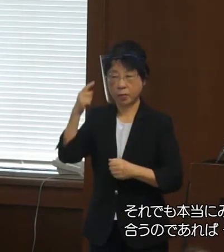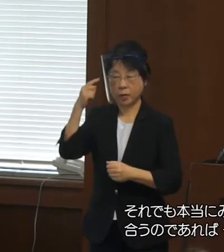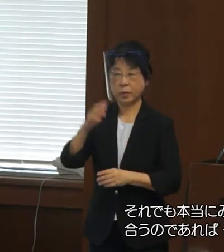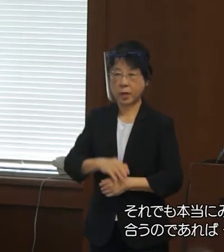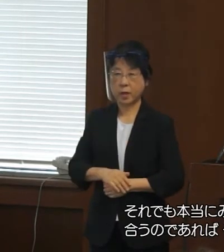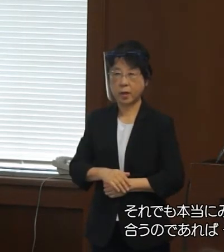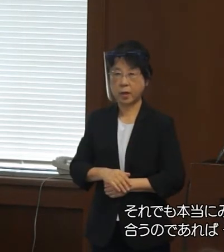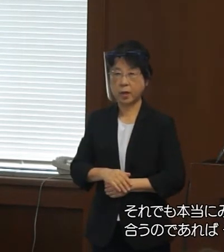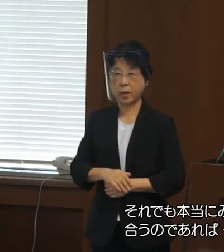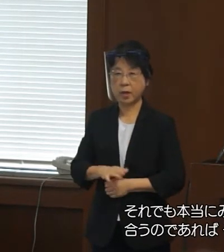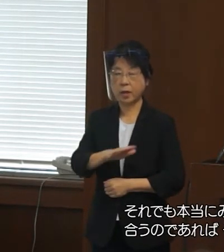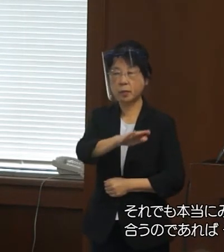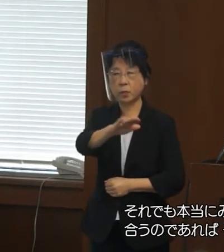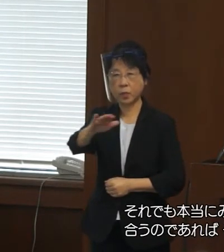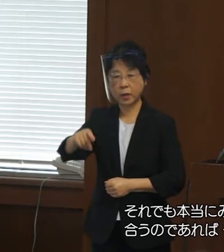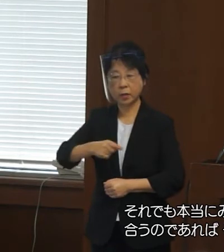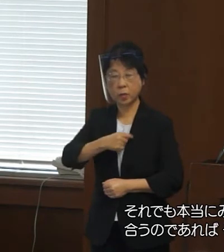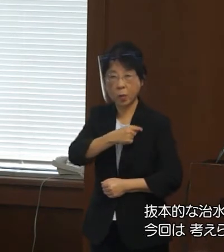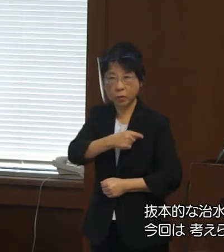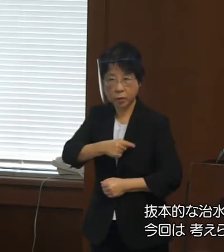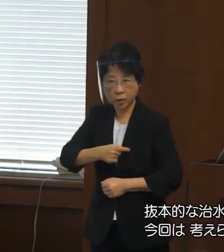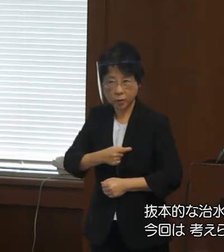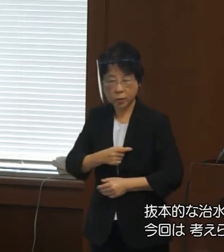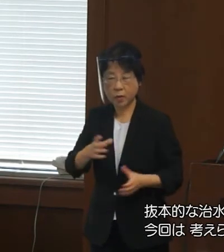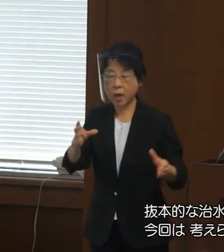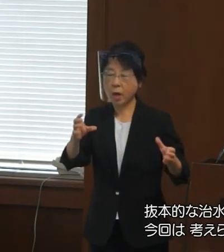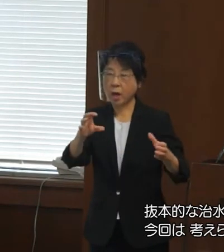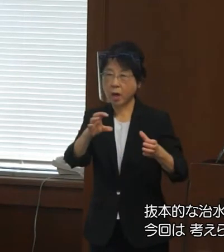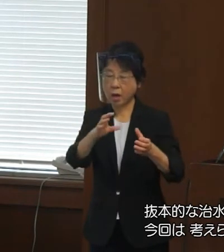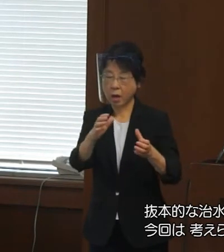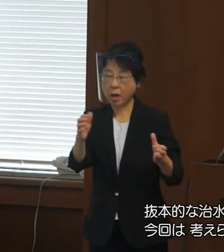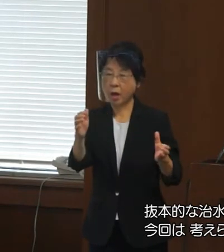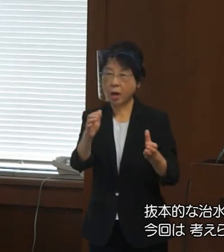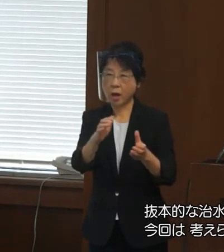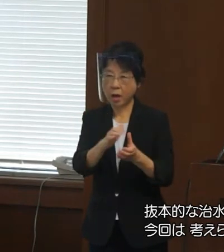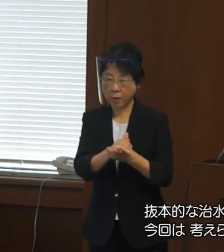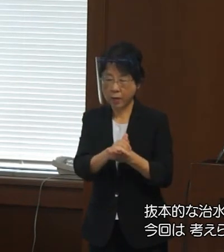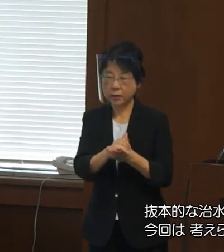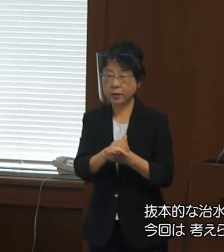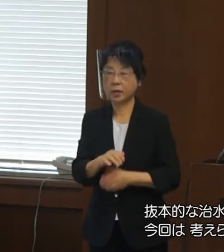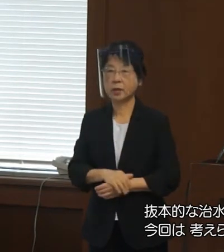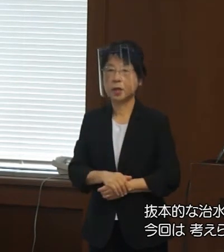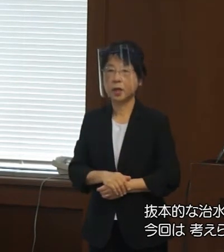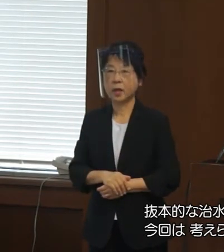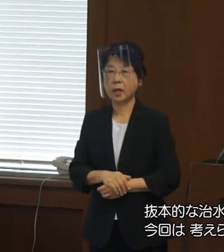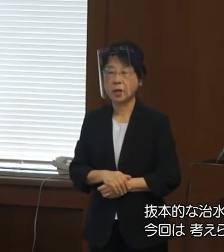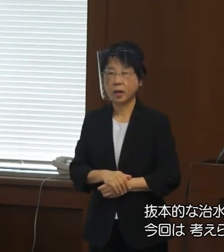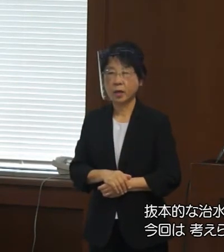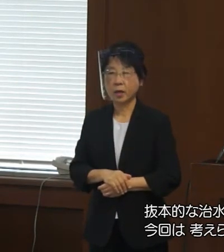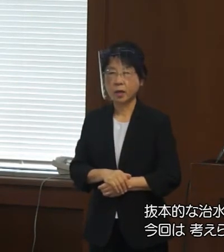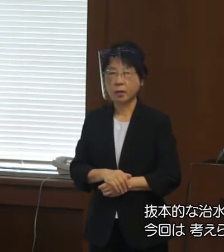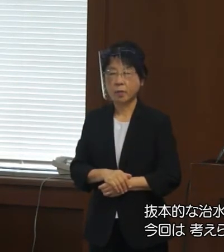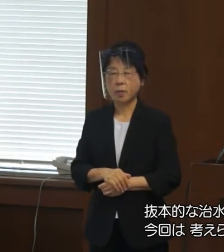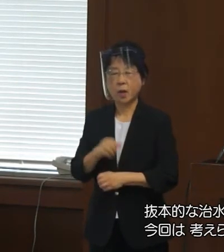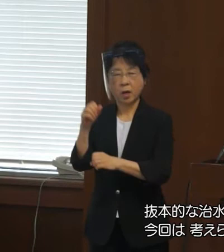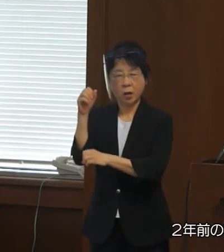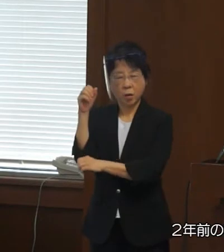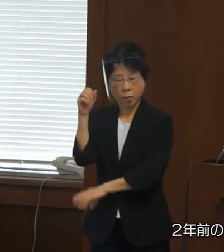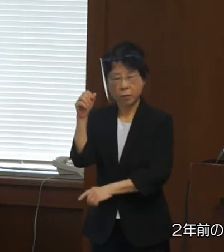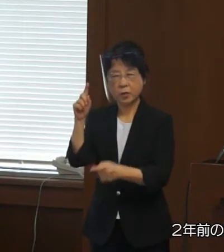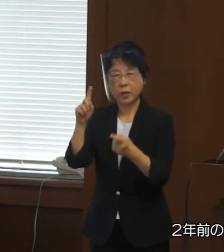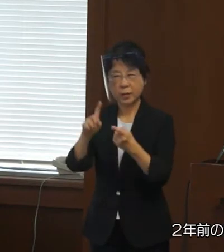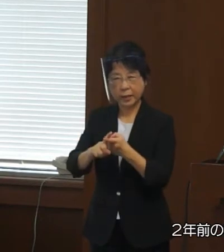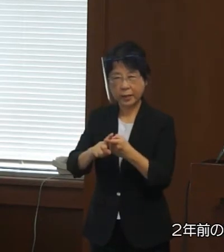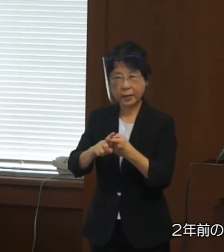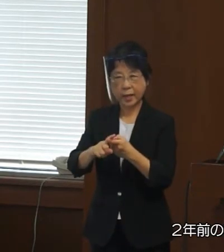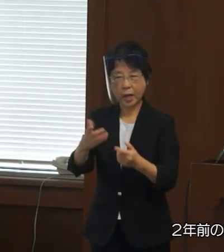ば、そういうことも含めて、抜本的な治水対策っていうものを今回は考えられるっていうこと、2年